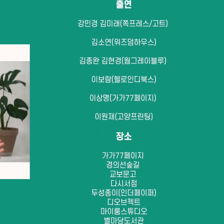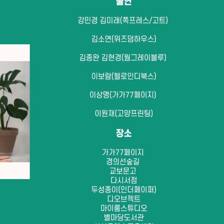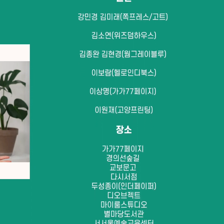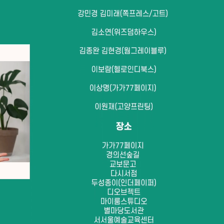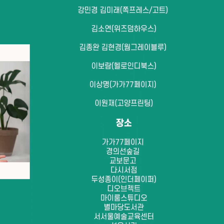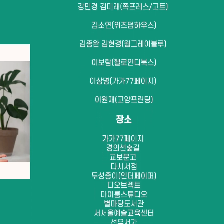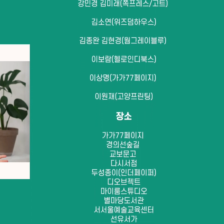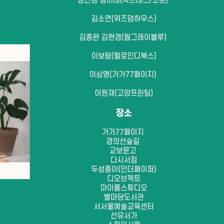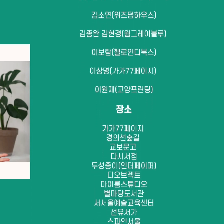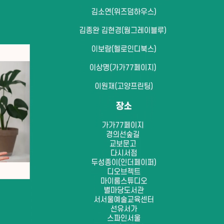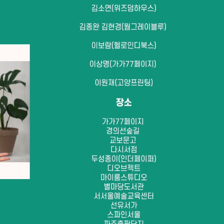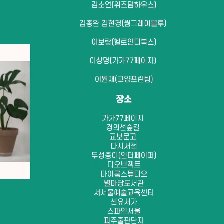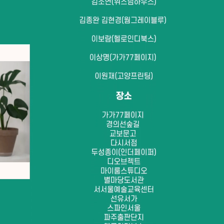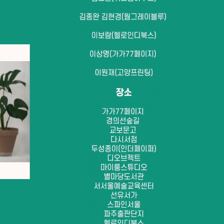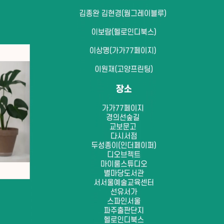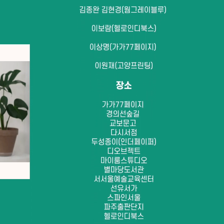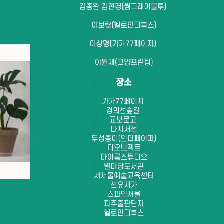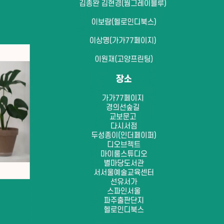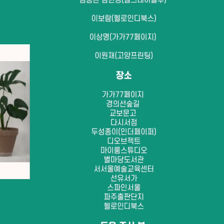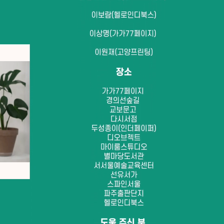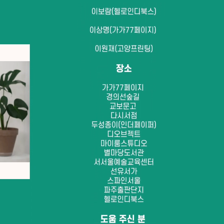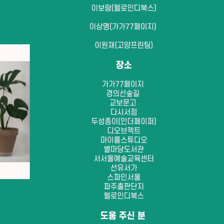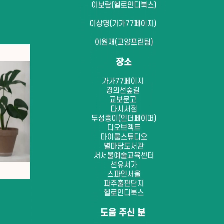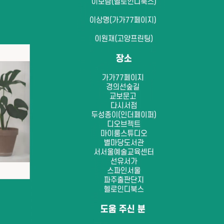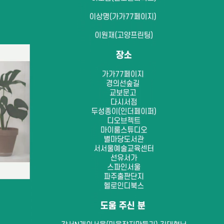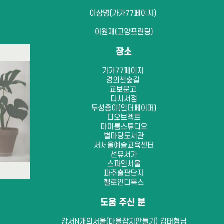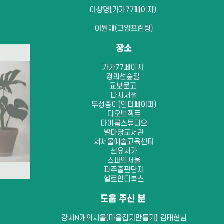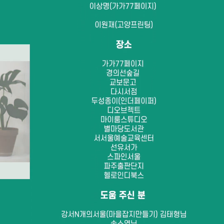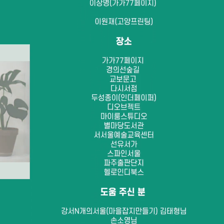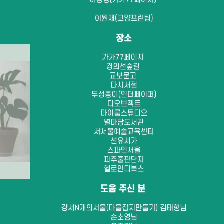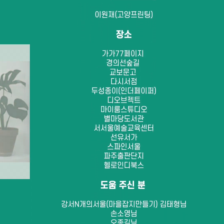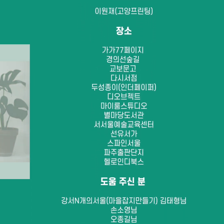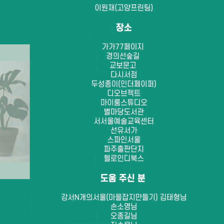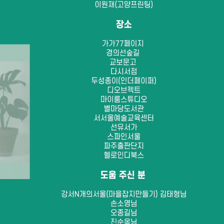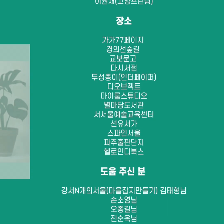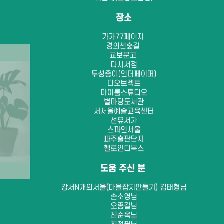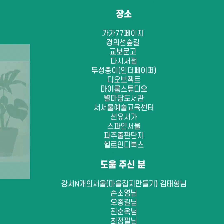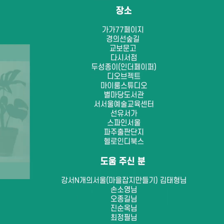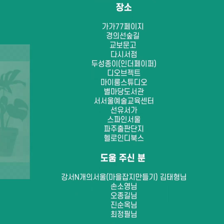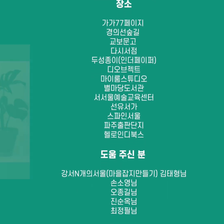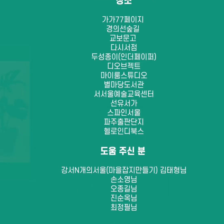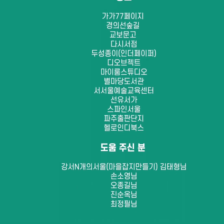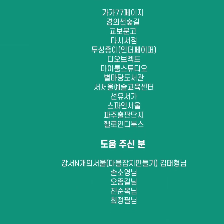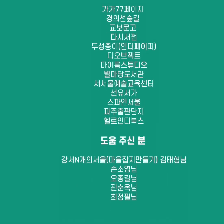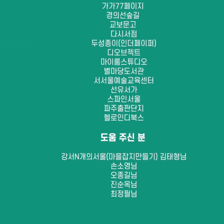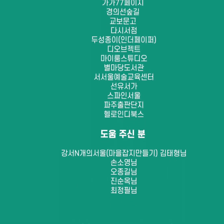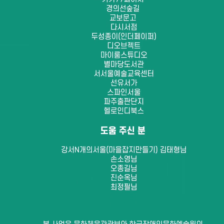그렇게 많은 사람들과 거래를 하기 때문에 어떻게 보면 비즈니스 관계일 수도 있고